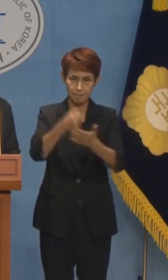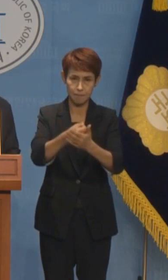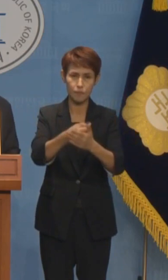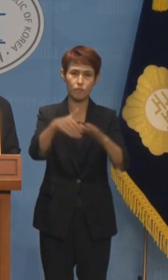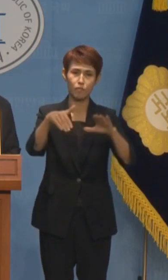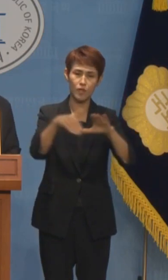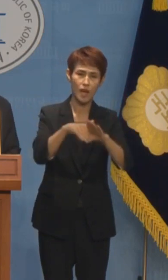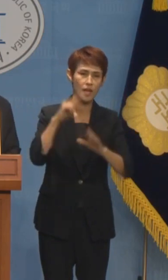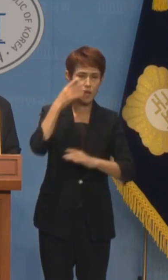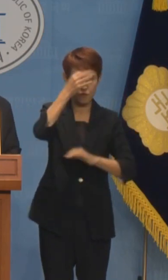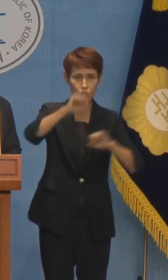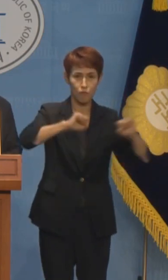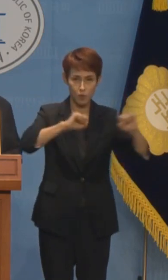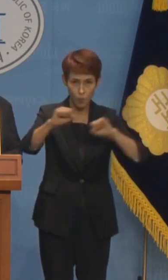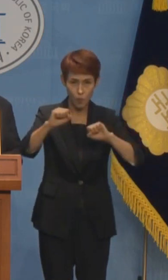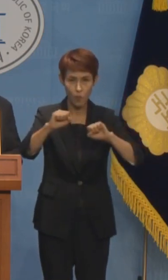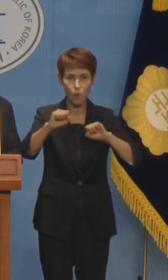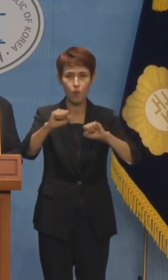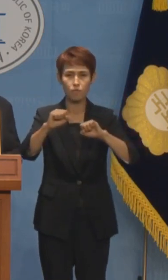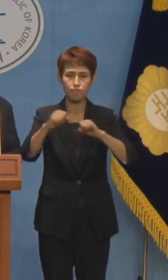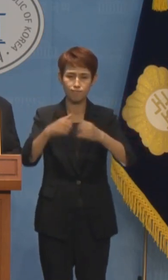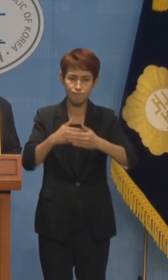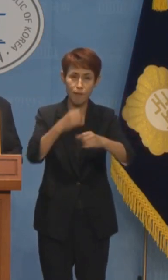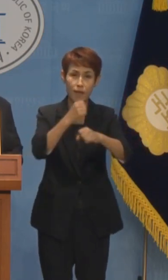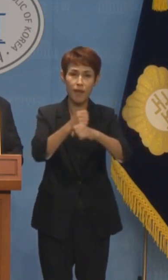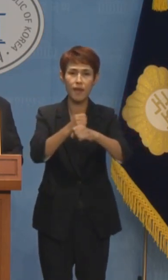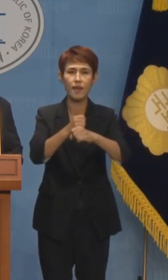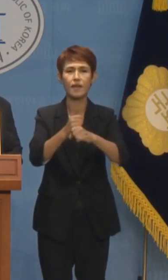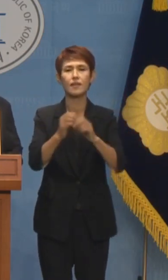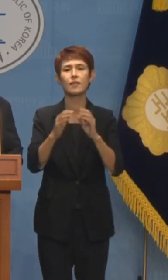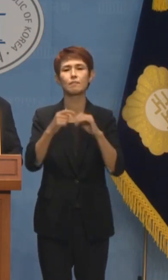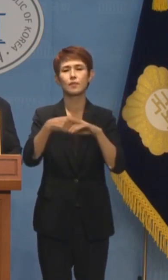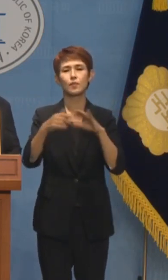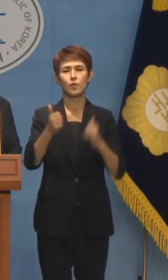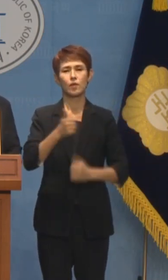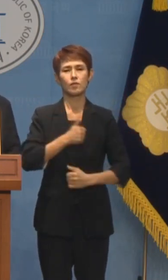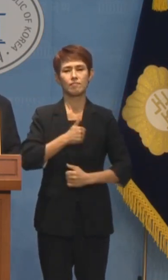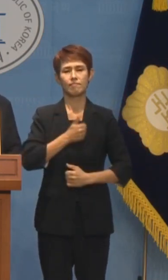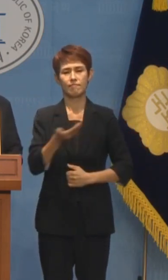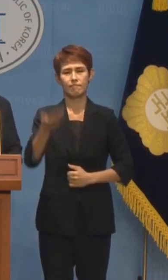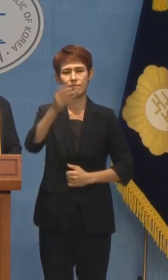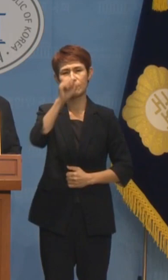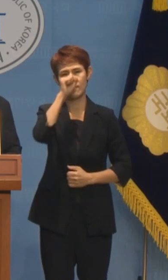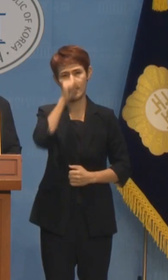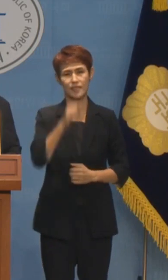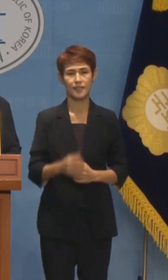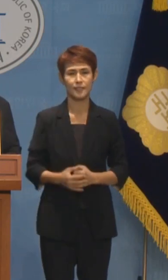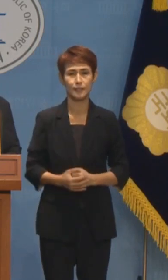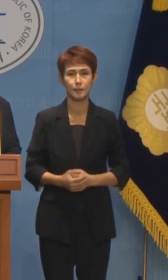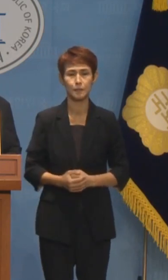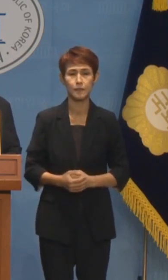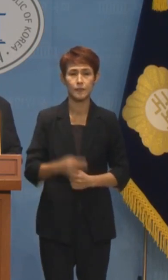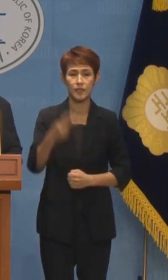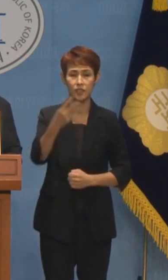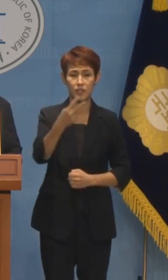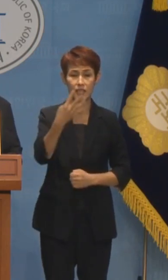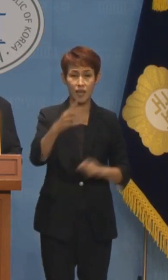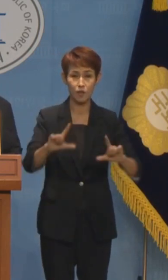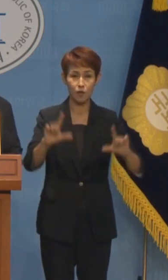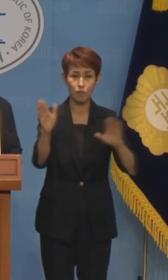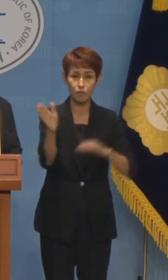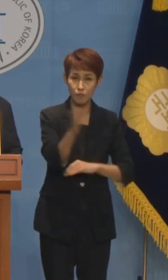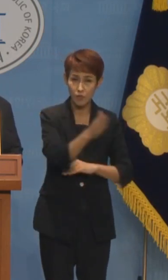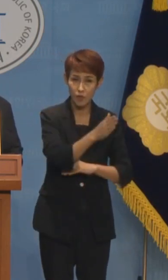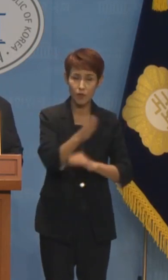개최하고 민족의 자긍심을 높일 수 있도록 하려고 합니다 어 2004년부터 시민 단체들이